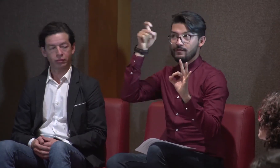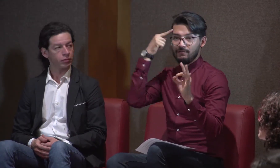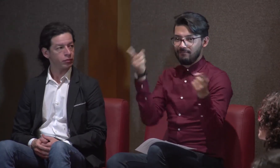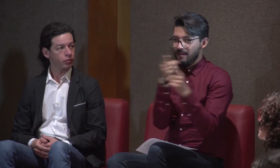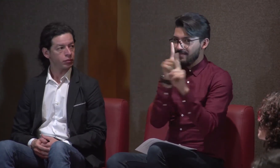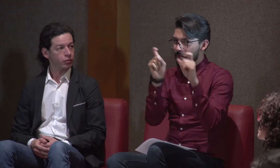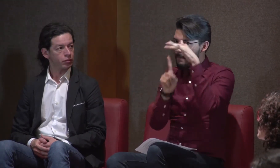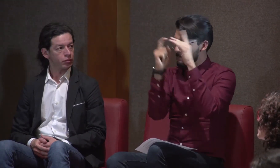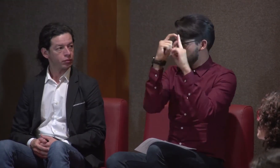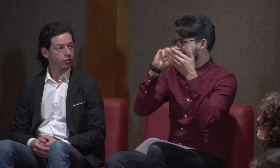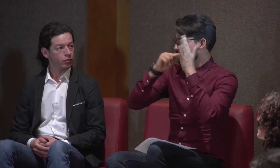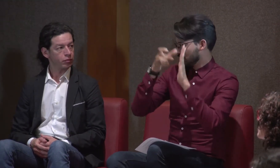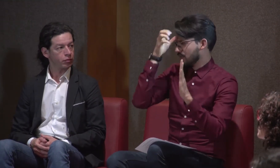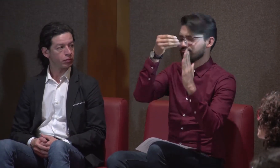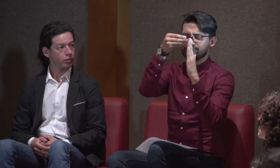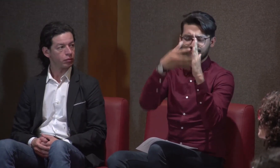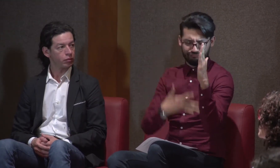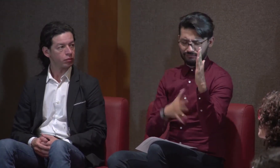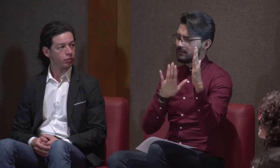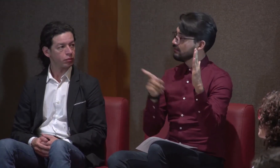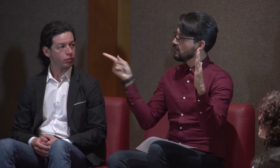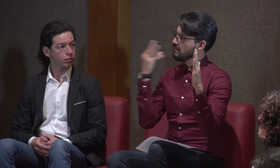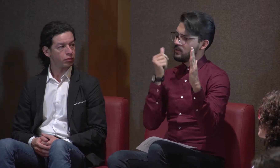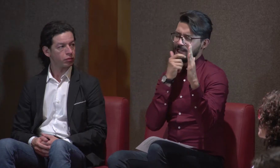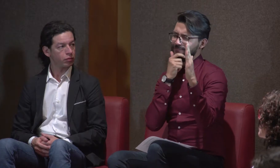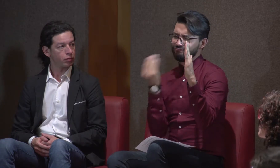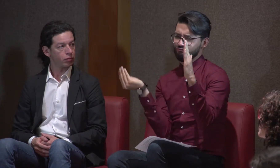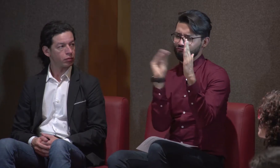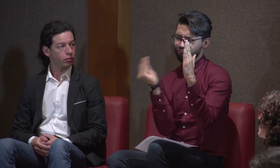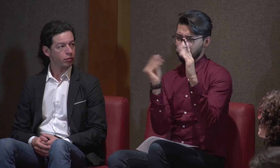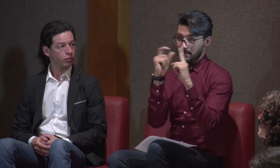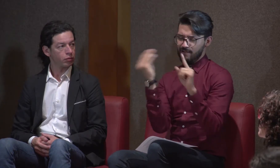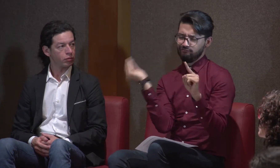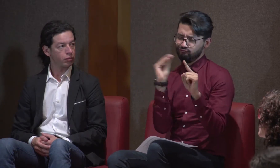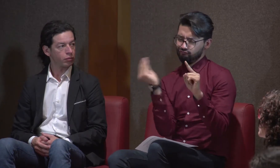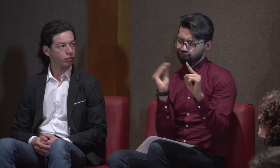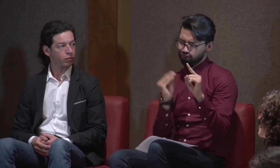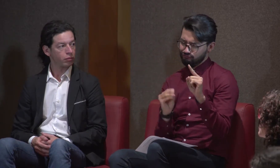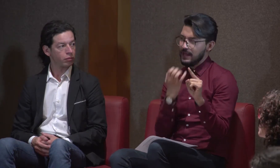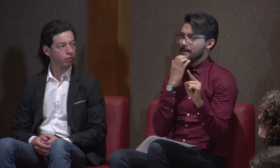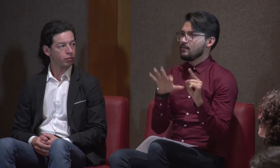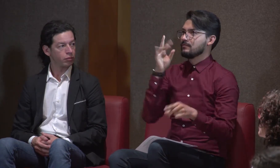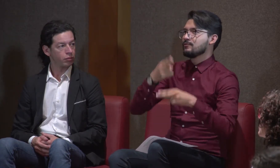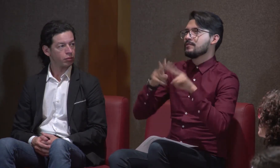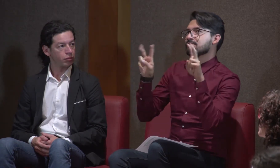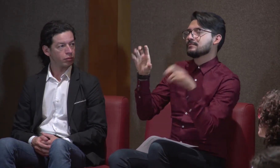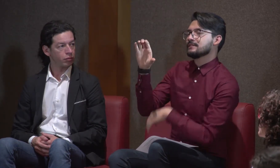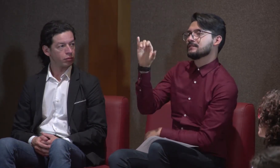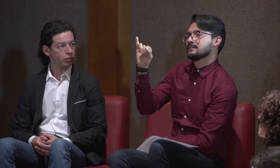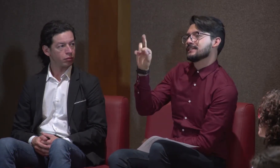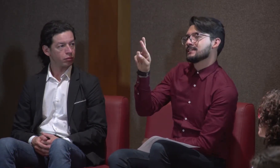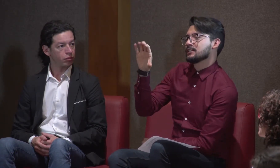sugerencia de incluir palabras y darle el contexto al contenido con el acuerdo de paz que se firmó con las FARC. ¿Cuál es la